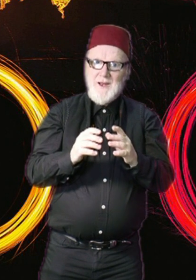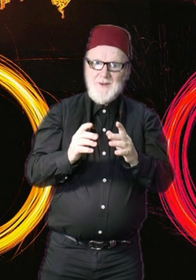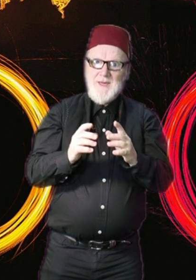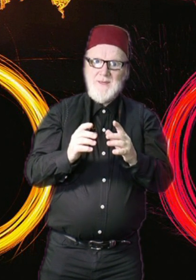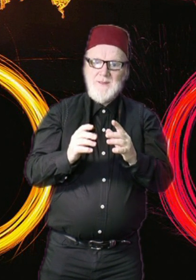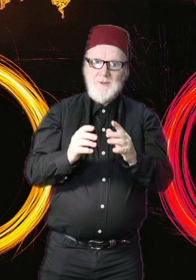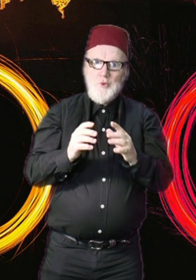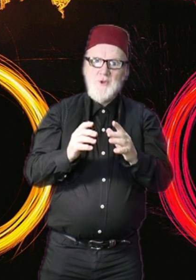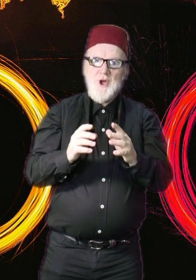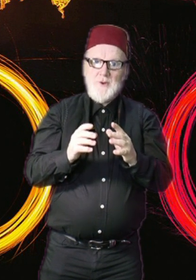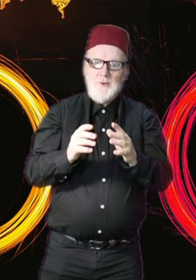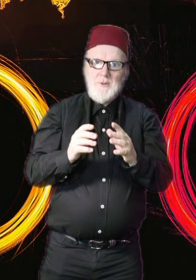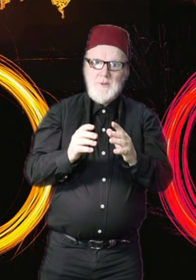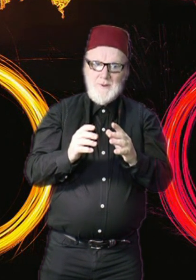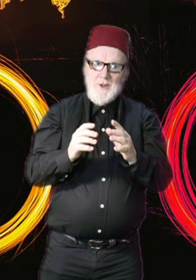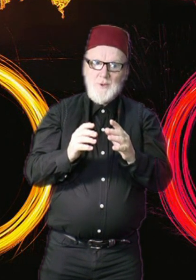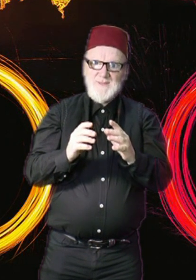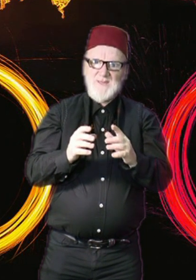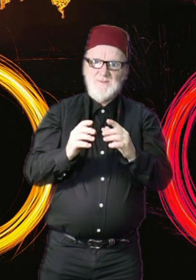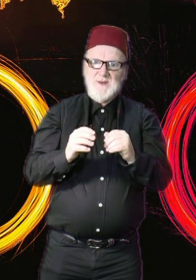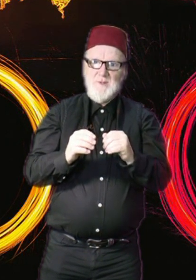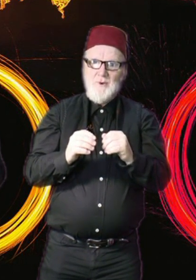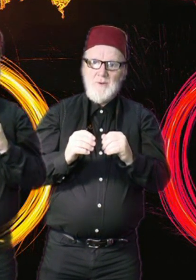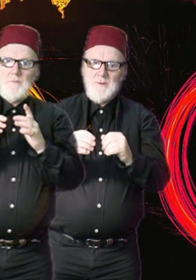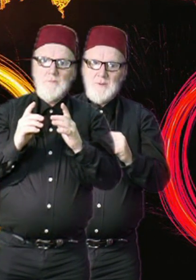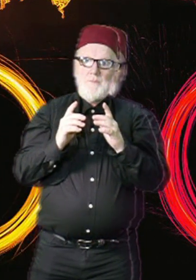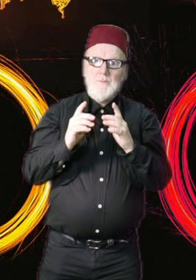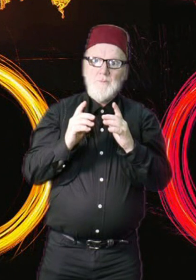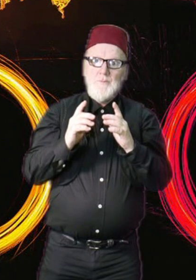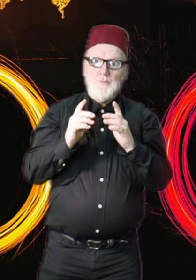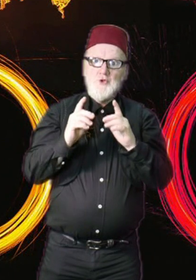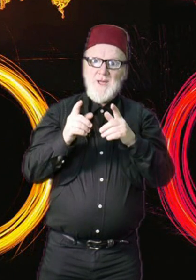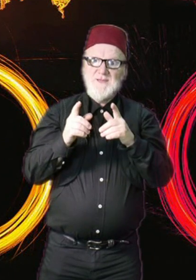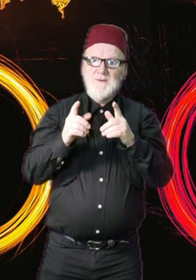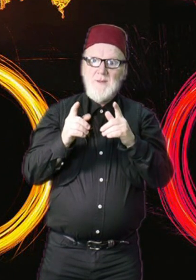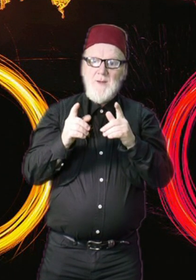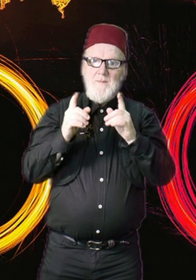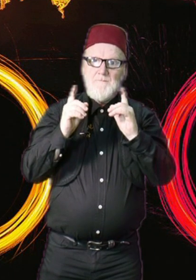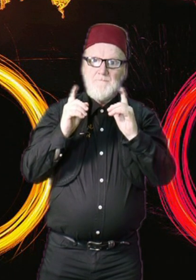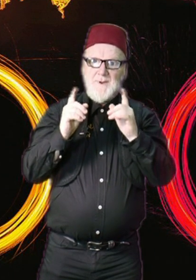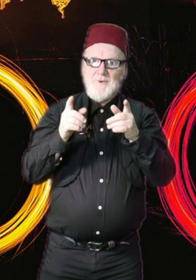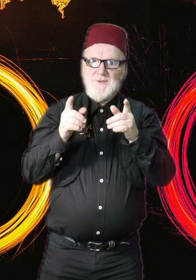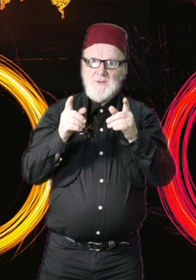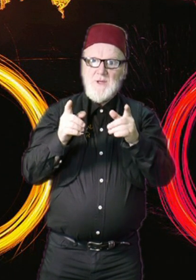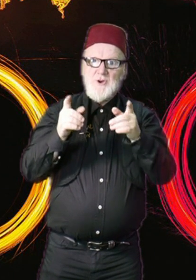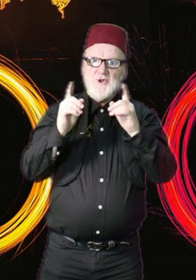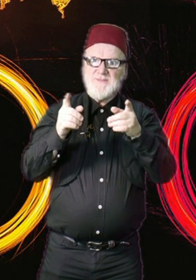ne uobičajeno, nego sasvim zanimljivo. Mujahedin prevodi